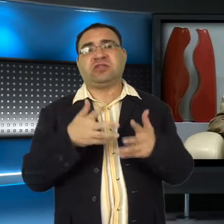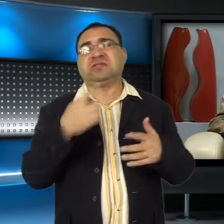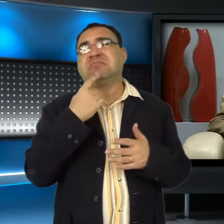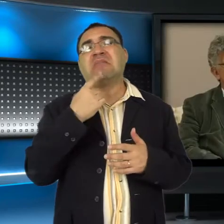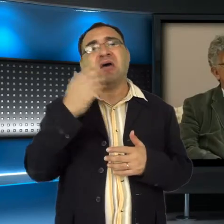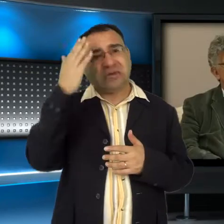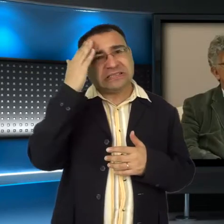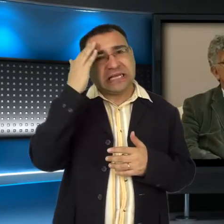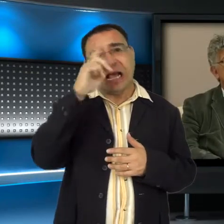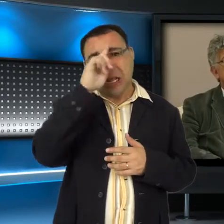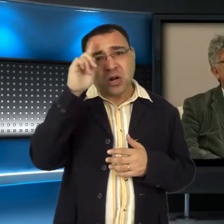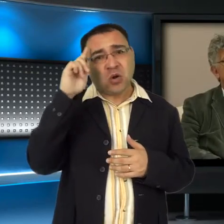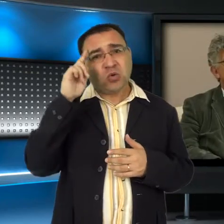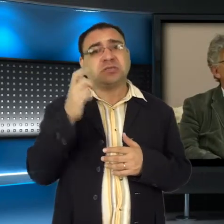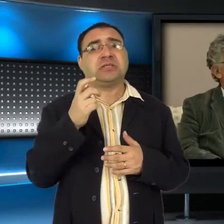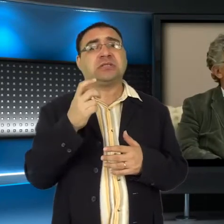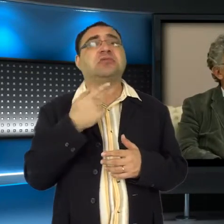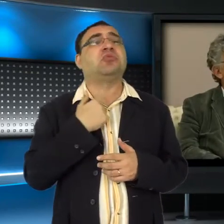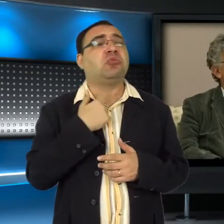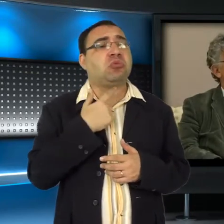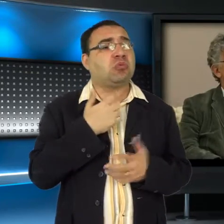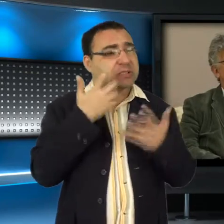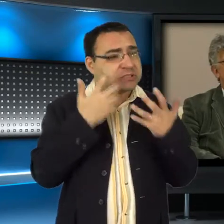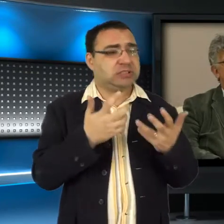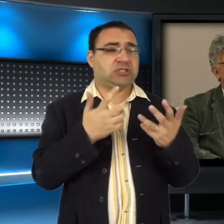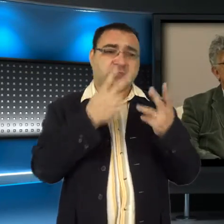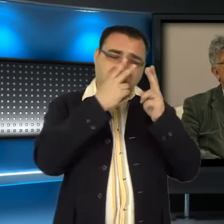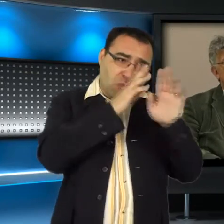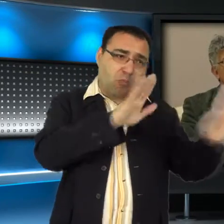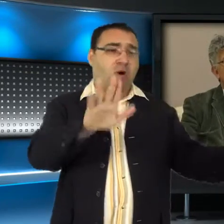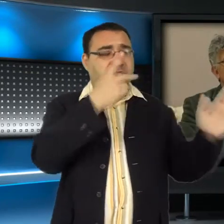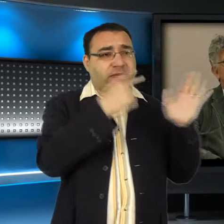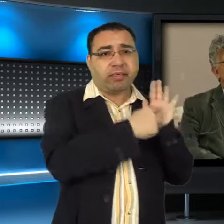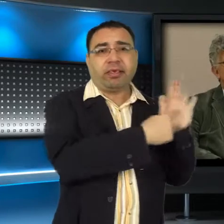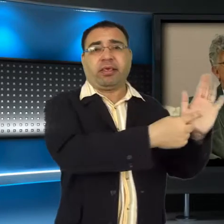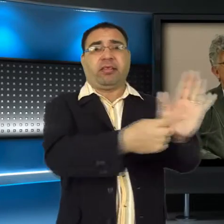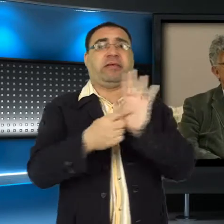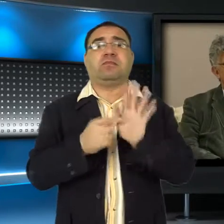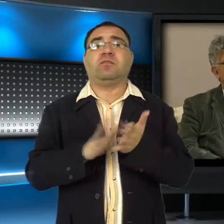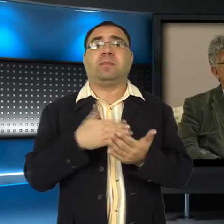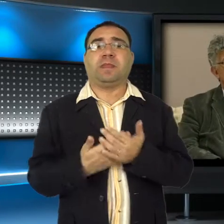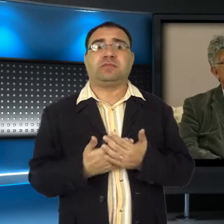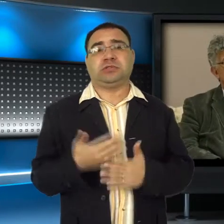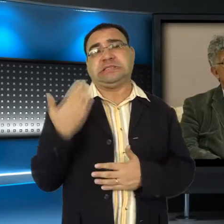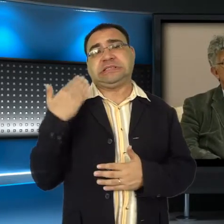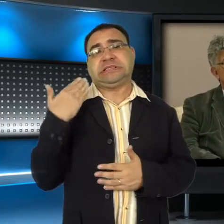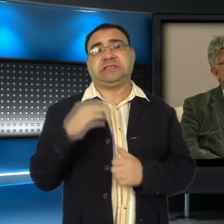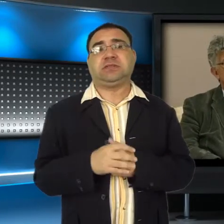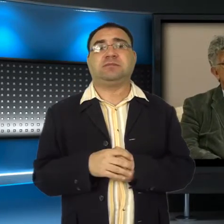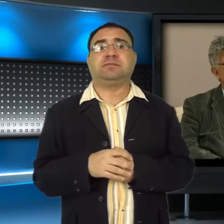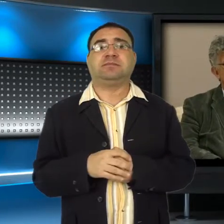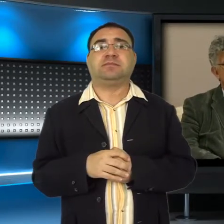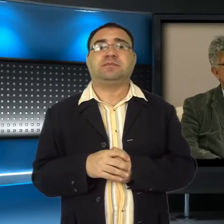znany, ale ludzie się bardzo zajmują tym, żeby on się stawał bardziej znany. Mogę dać taki przykład